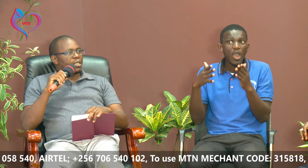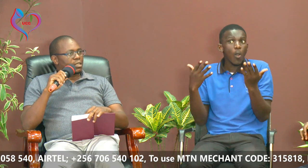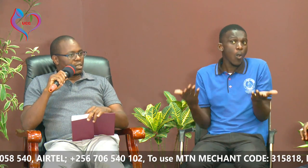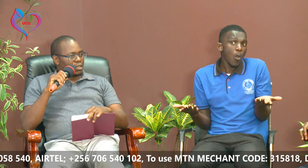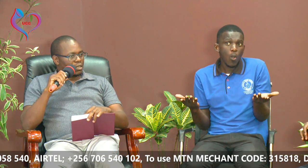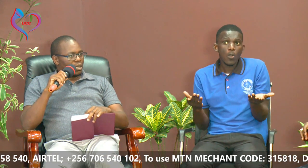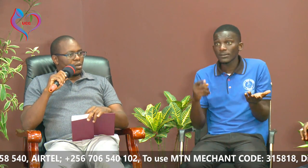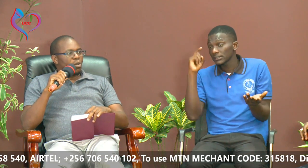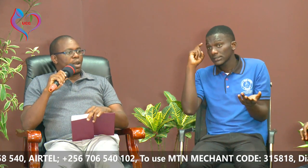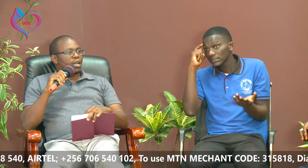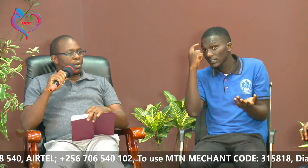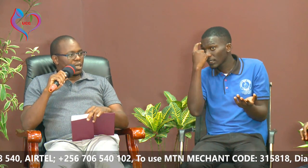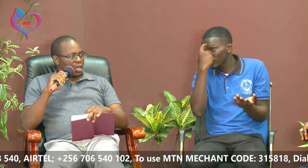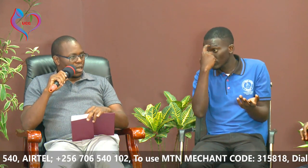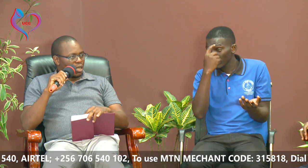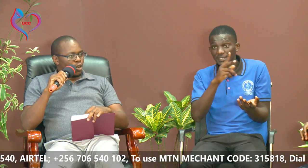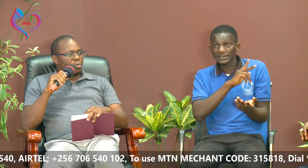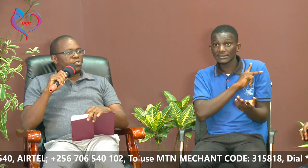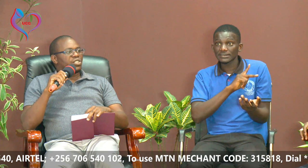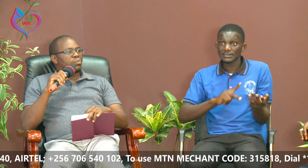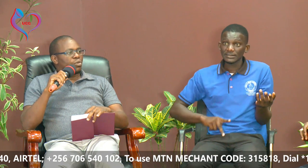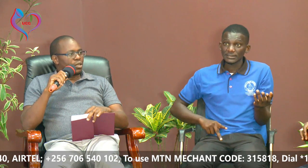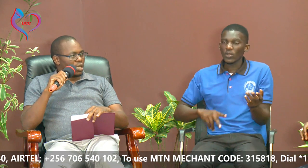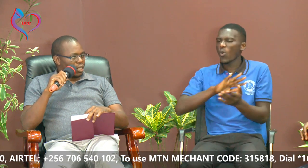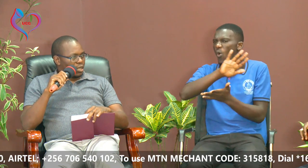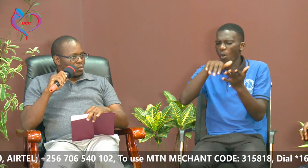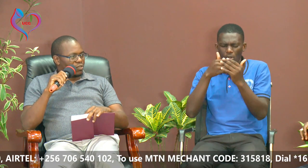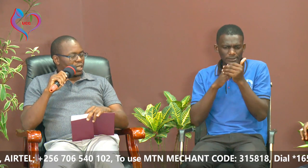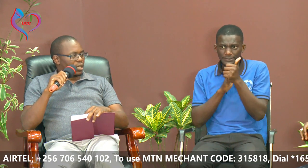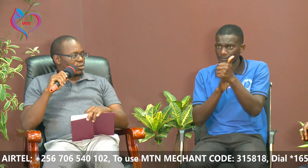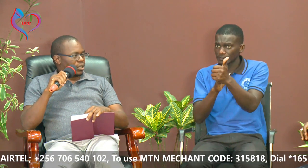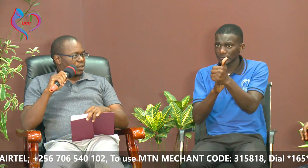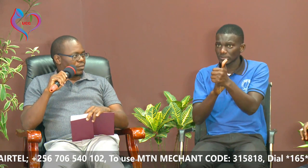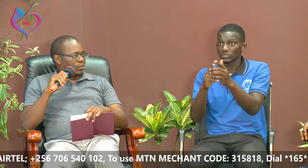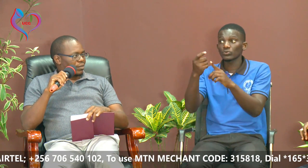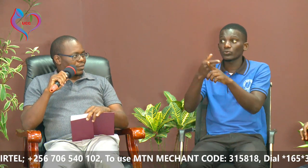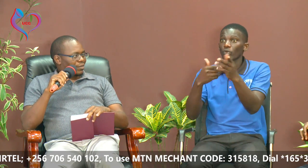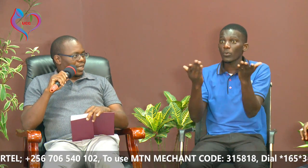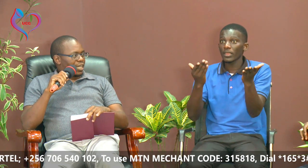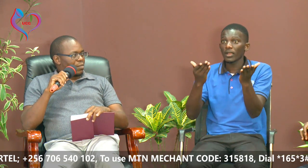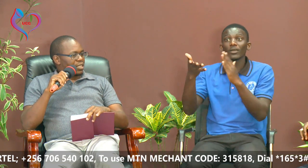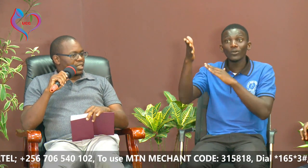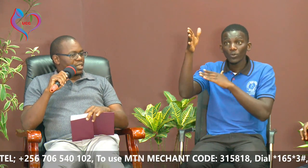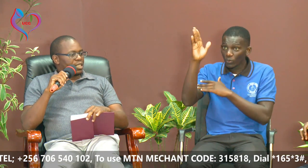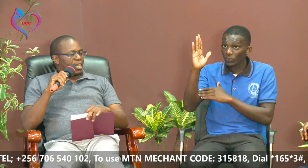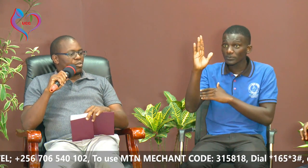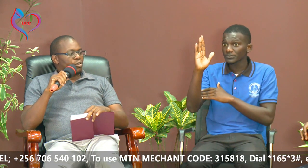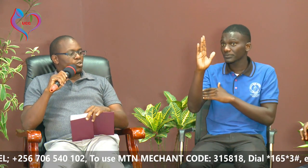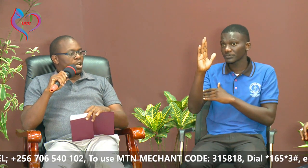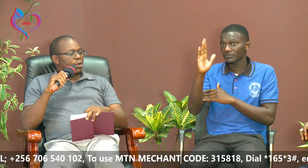government si obwakabaka obufuzi bwonna buveri Katonda. Agamba nti eno ensonga